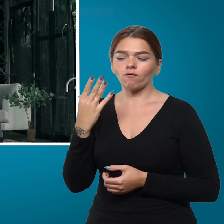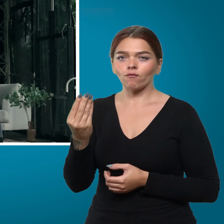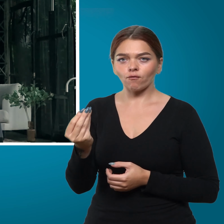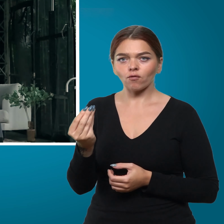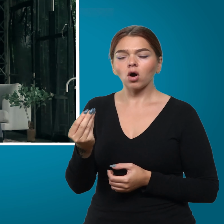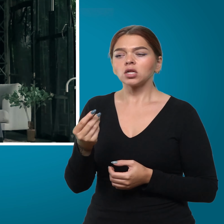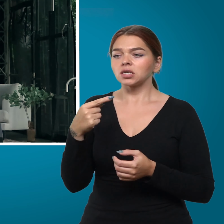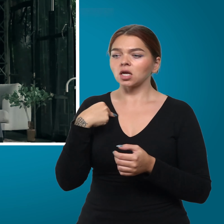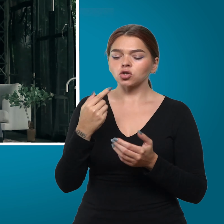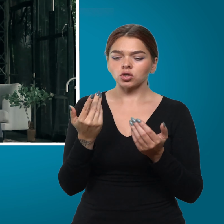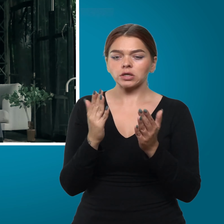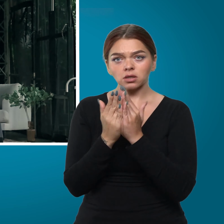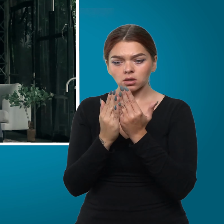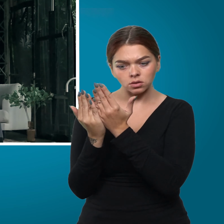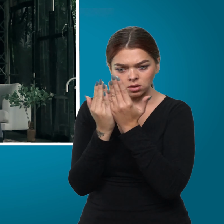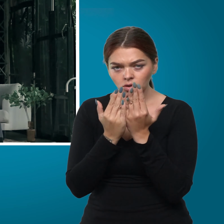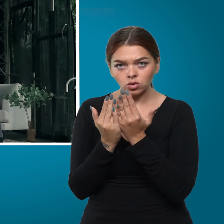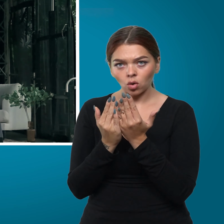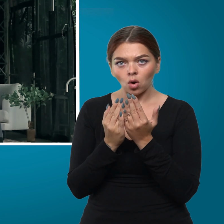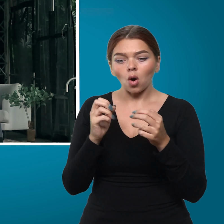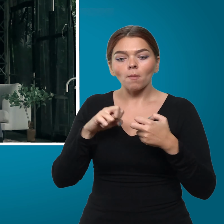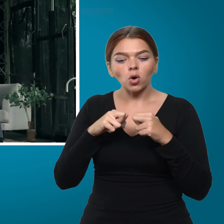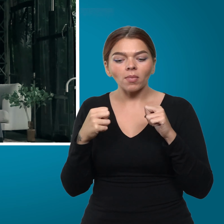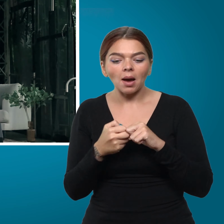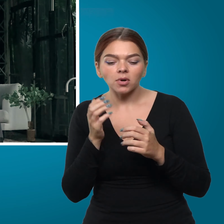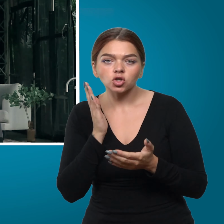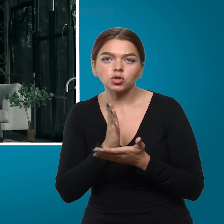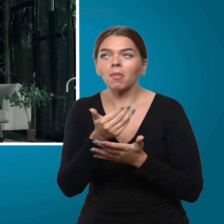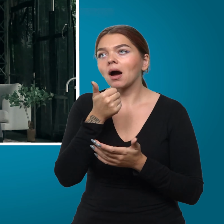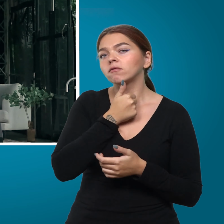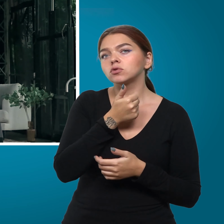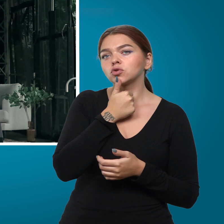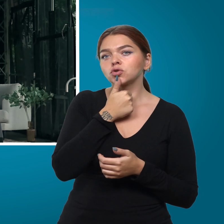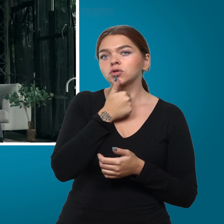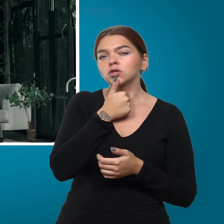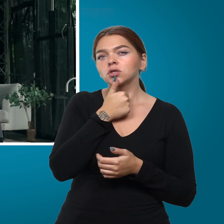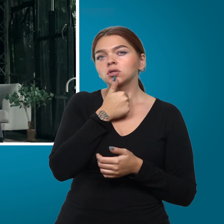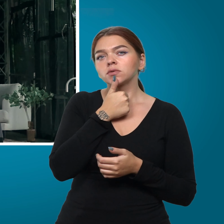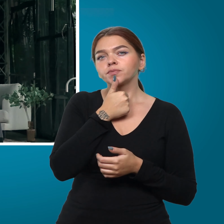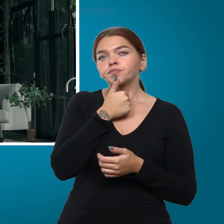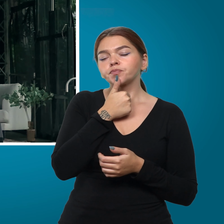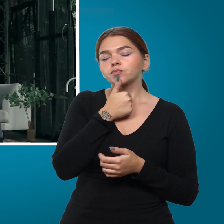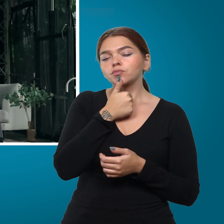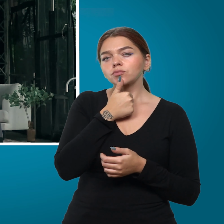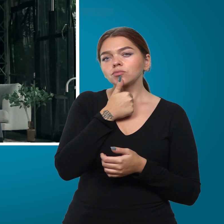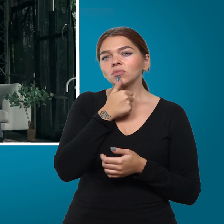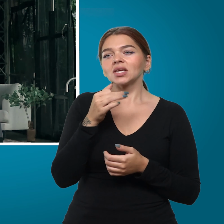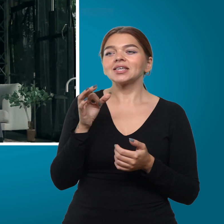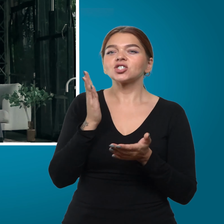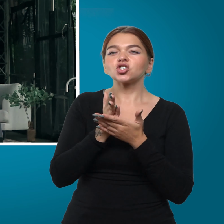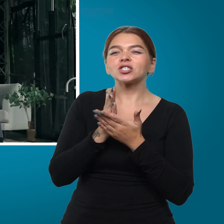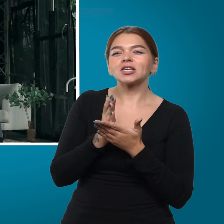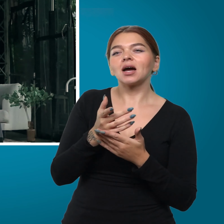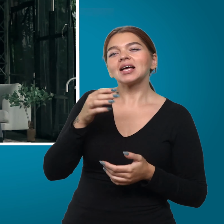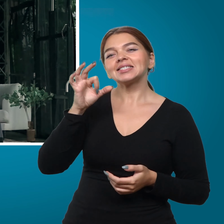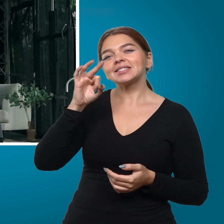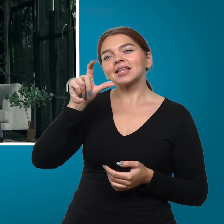jų kalba yra labai brandžių žmonių, labai išauklėtų, tokių netipiškų paauglių